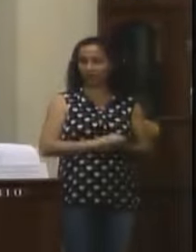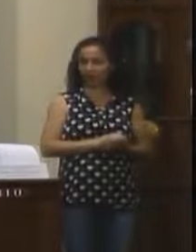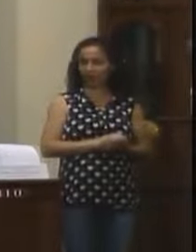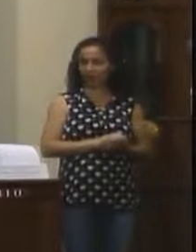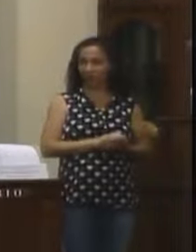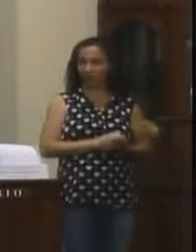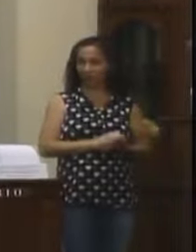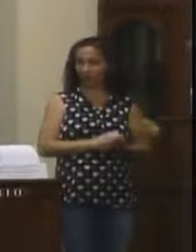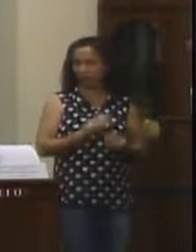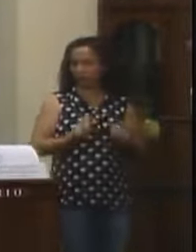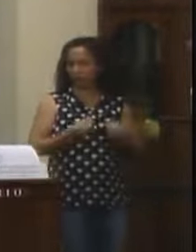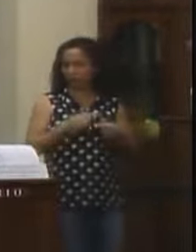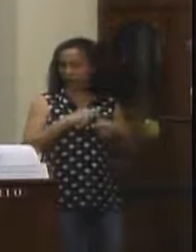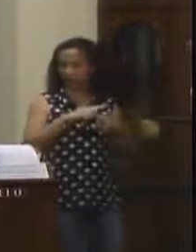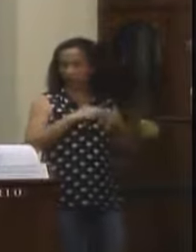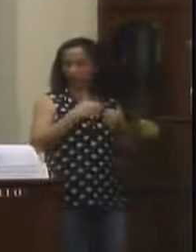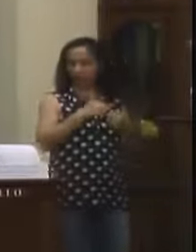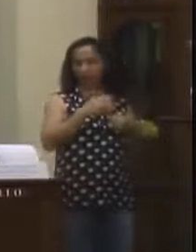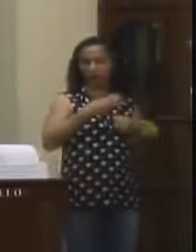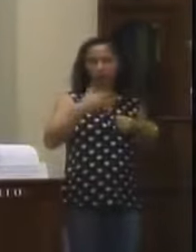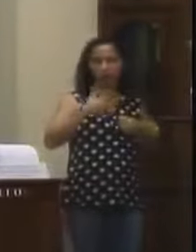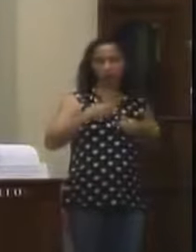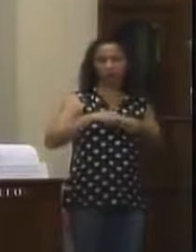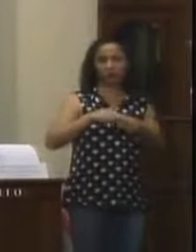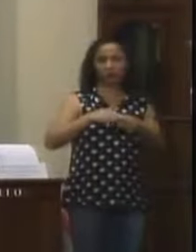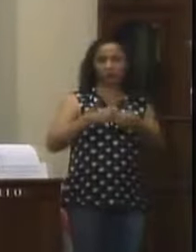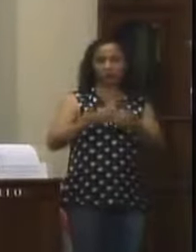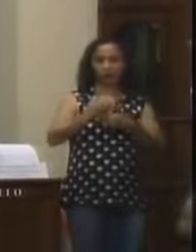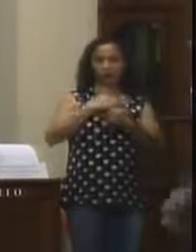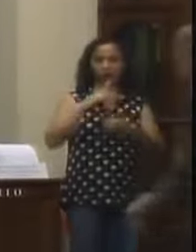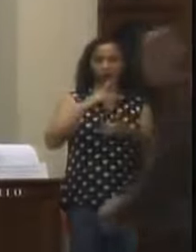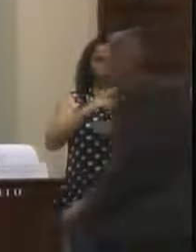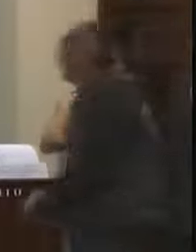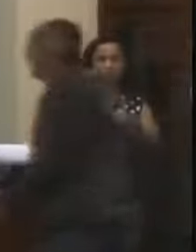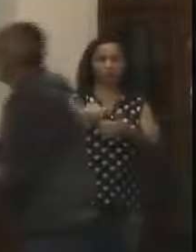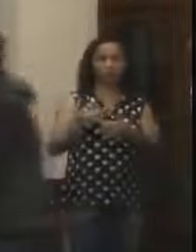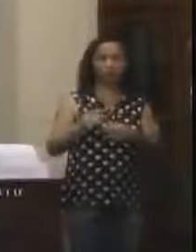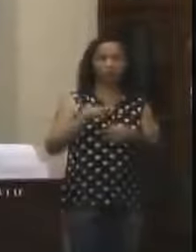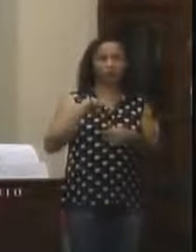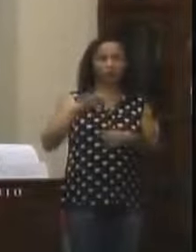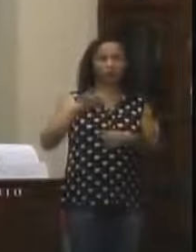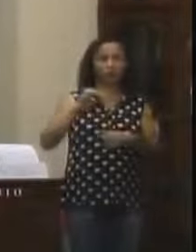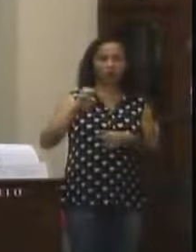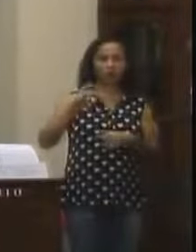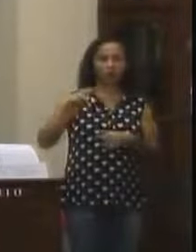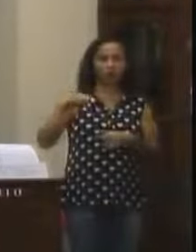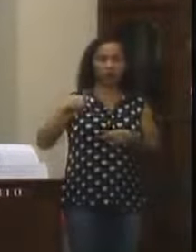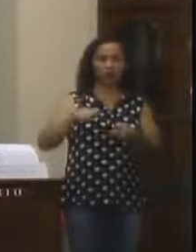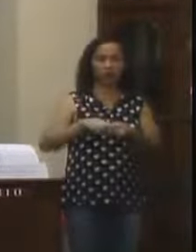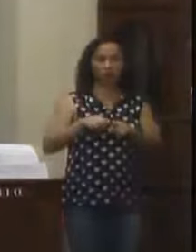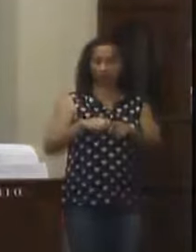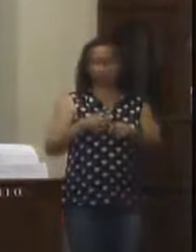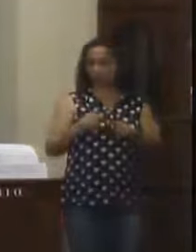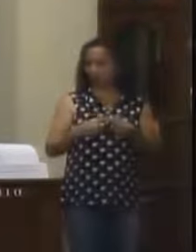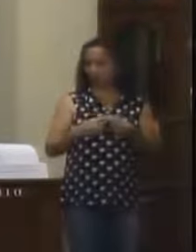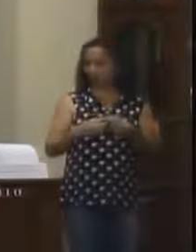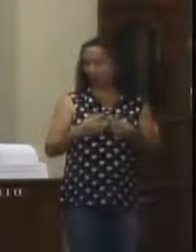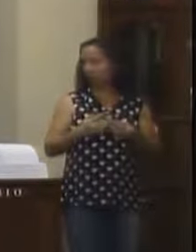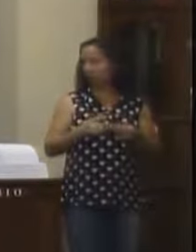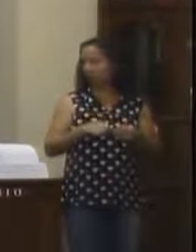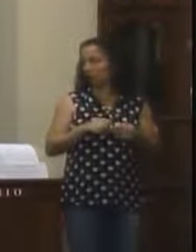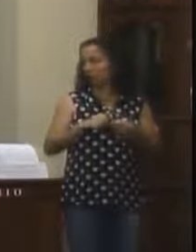artigo 136, parágrafo 1º, inciso 2 do Regimento Interno. Quanto ao seu aspecto material, manifesta também pela constitucionalidade com fundamento